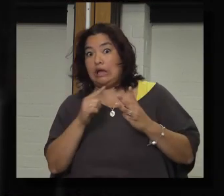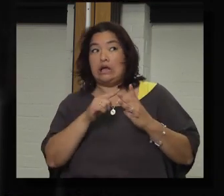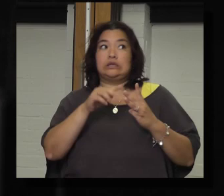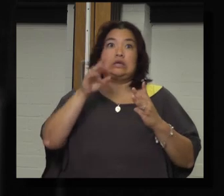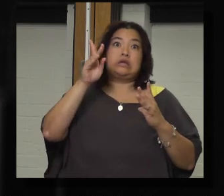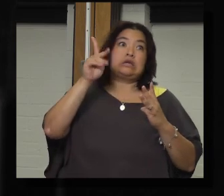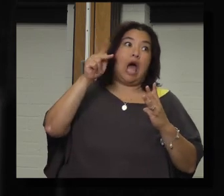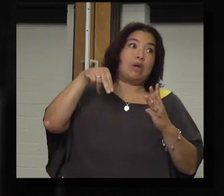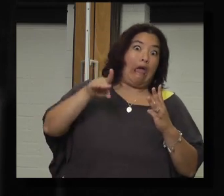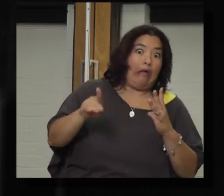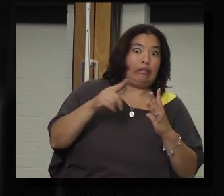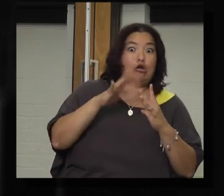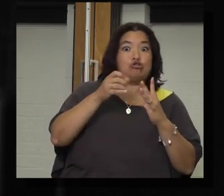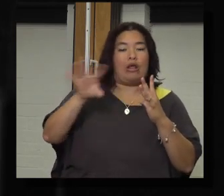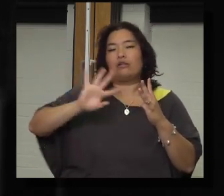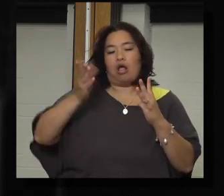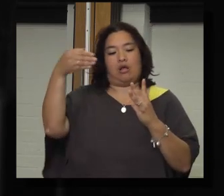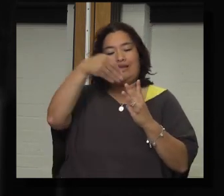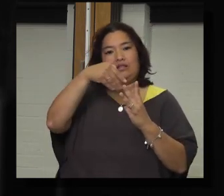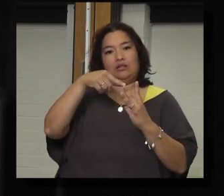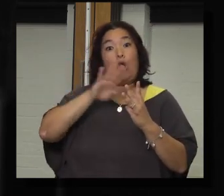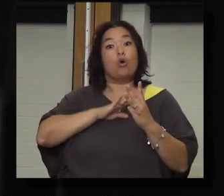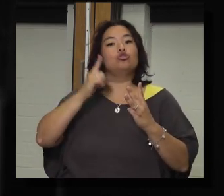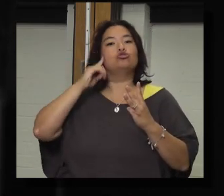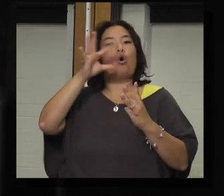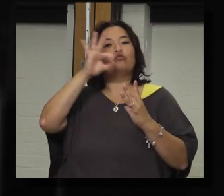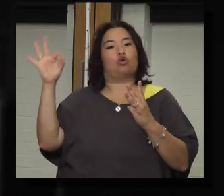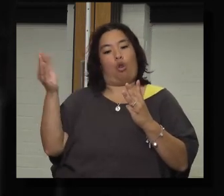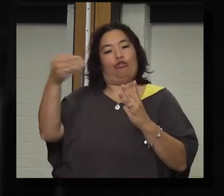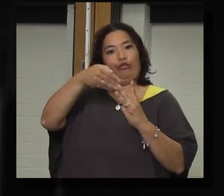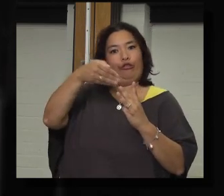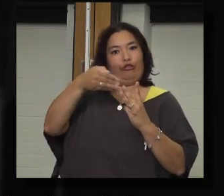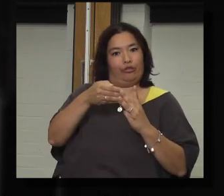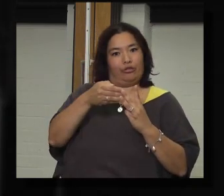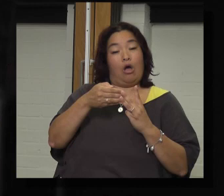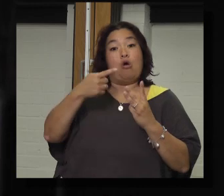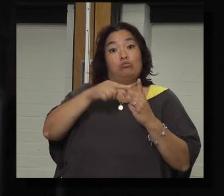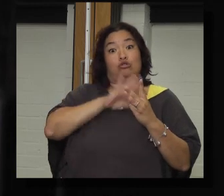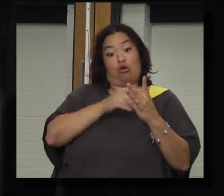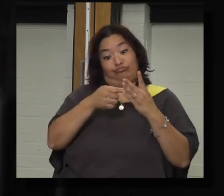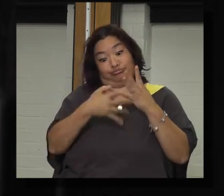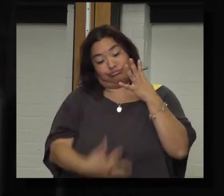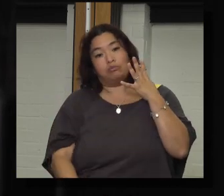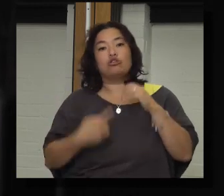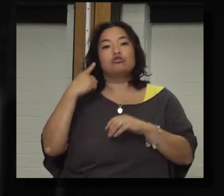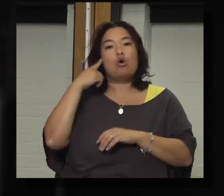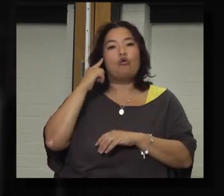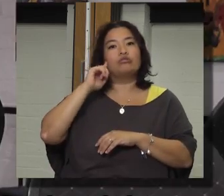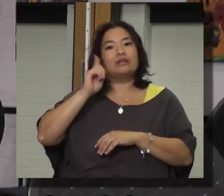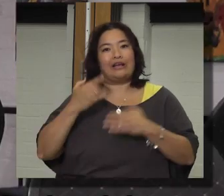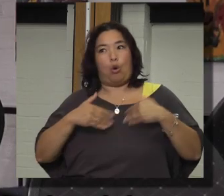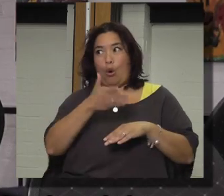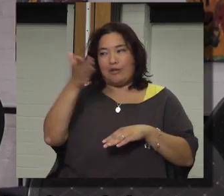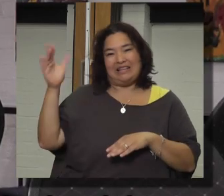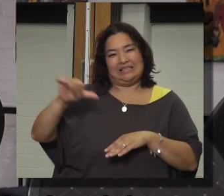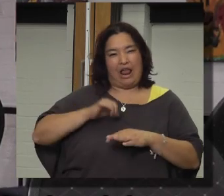tolkorganisaties, KPN, Tolknet, ook de dovenscholen. En daarnaast doen heel veel dove en slechthorende